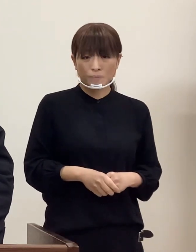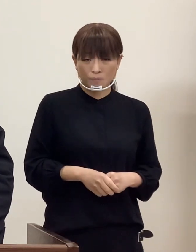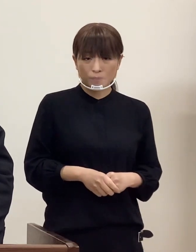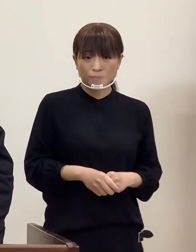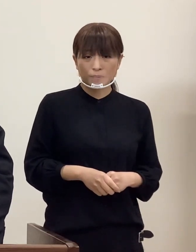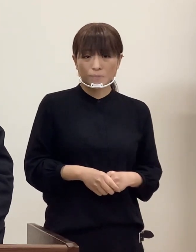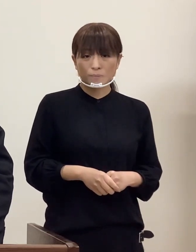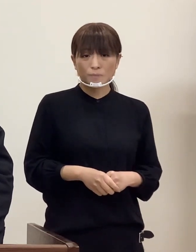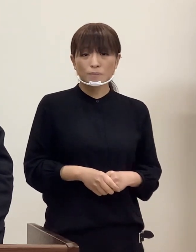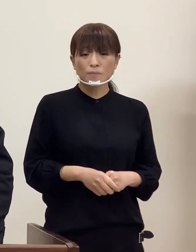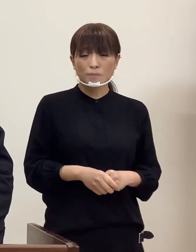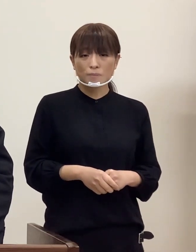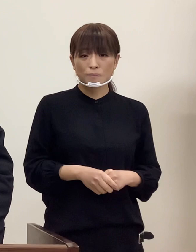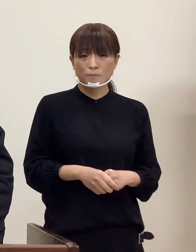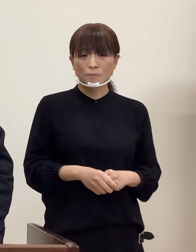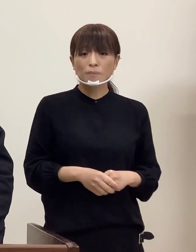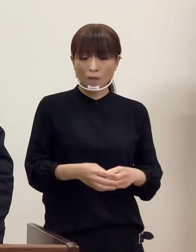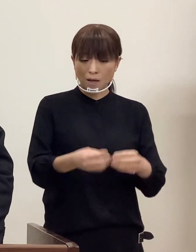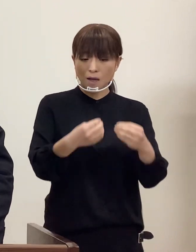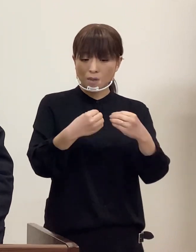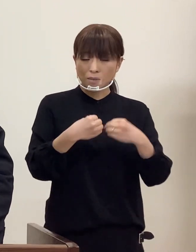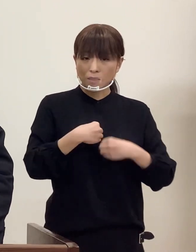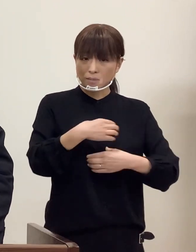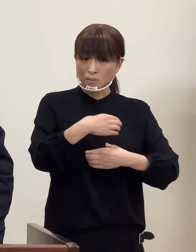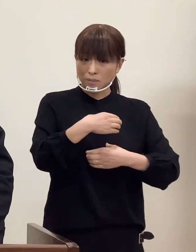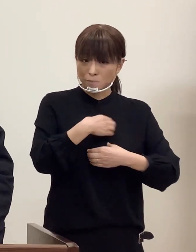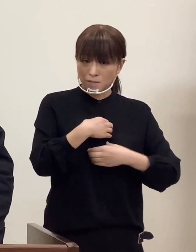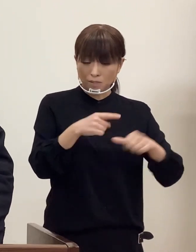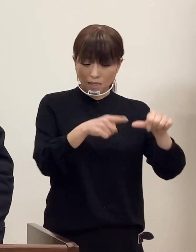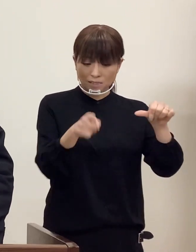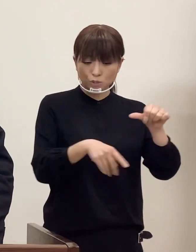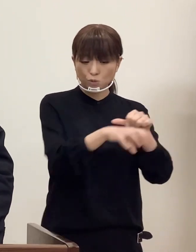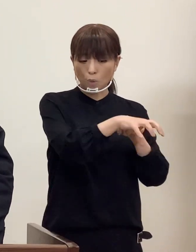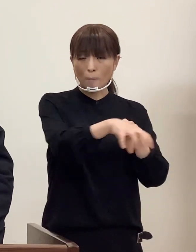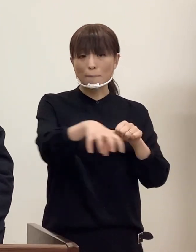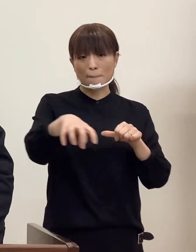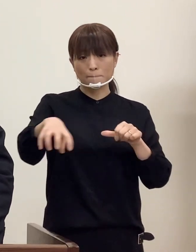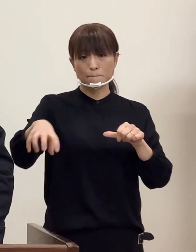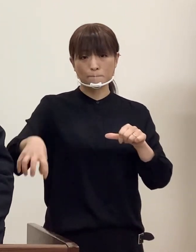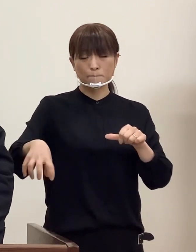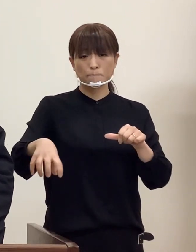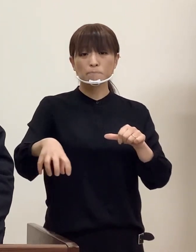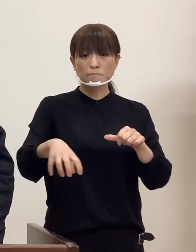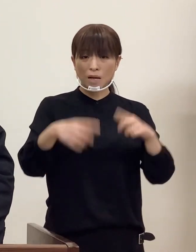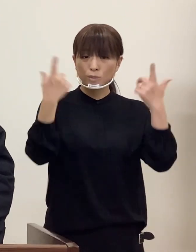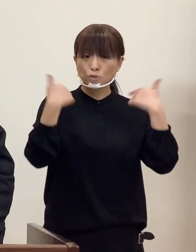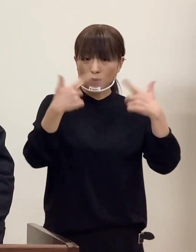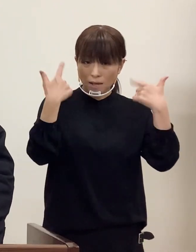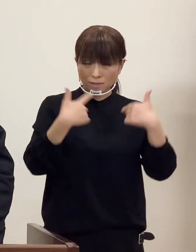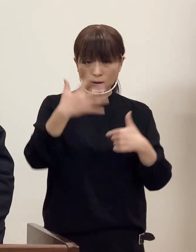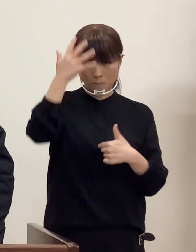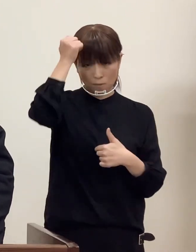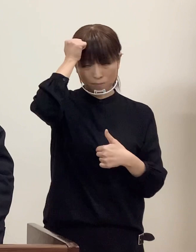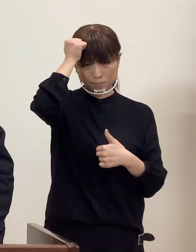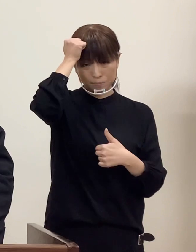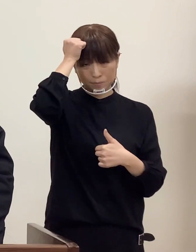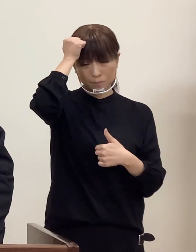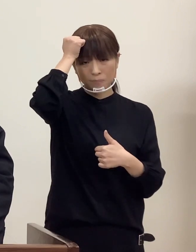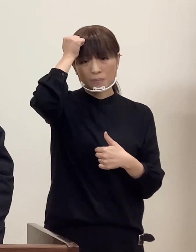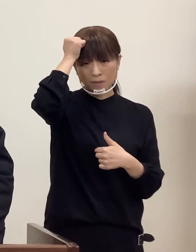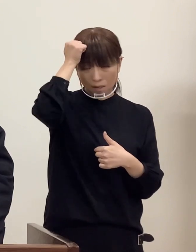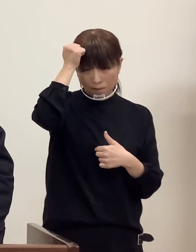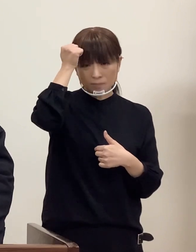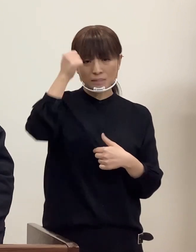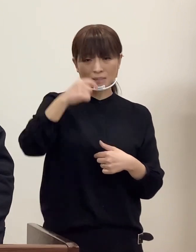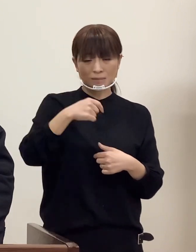ことから、やはり感染リスクが高まる5つの場面というのは、常にお忘れなく、さ